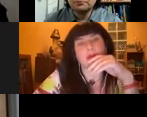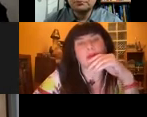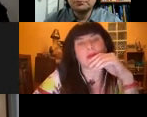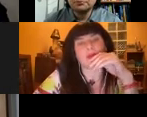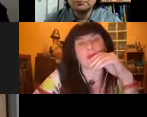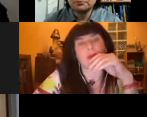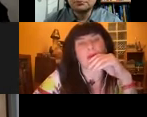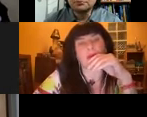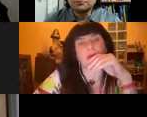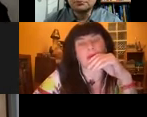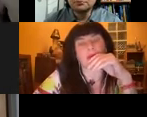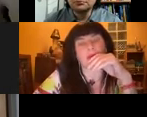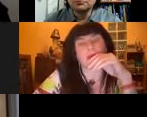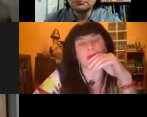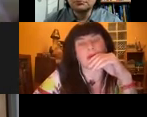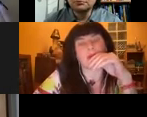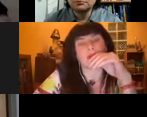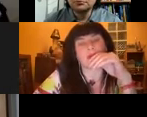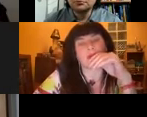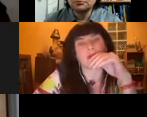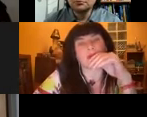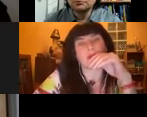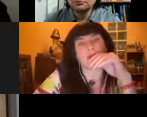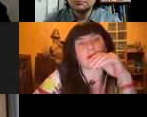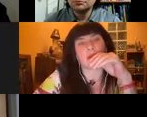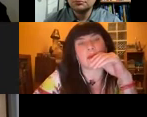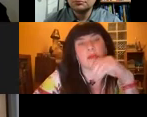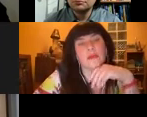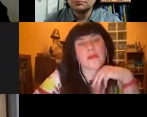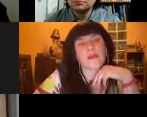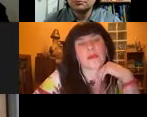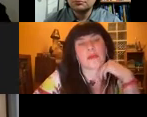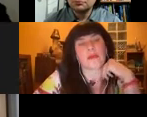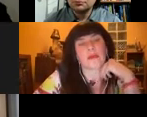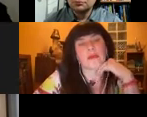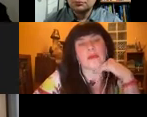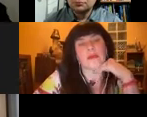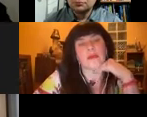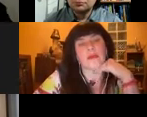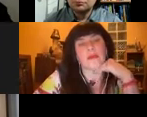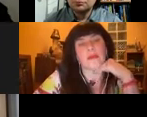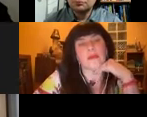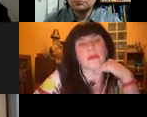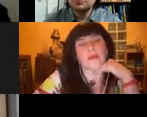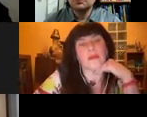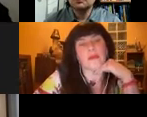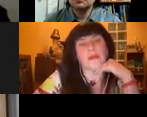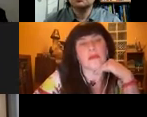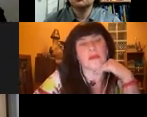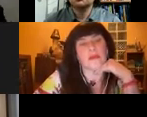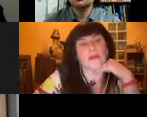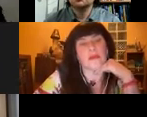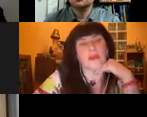y que la lengua, en este caso, se puede observar con todos los valores y con toda la riqueza que tiene cualquier tipo de lengua.